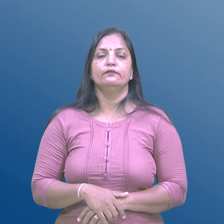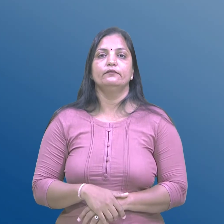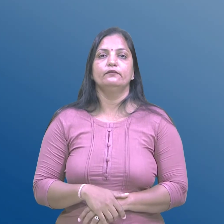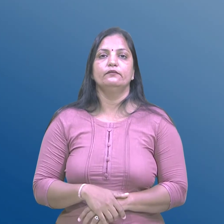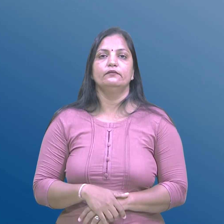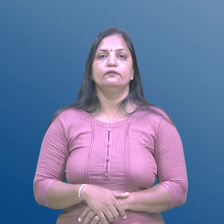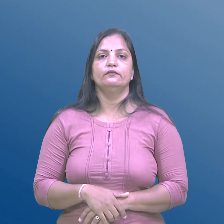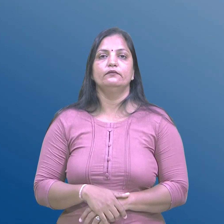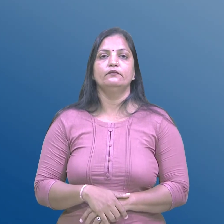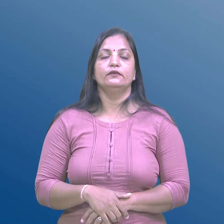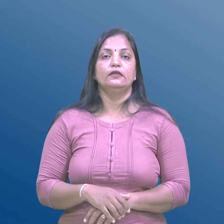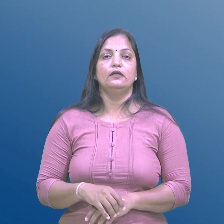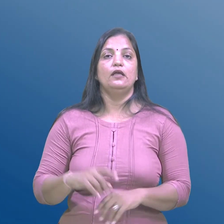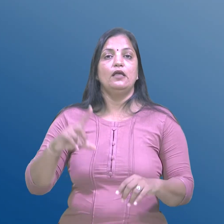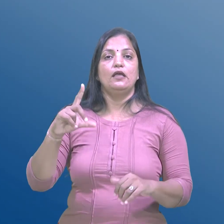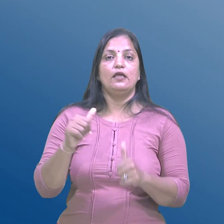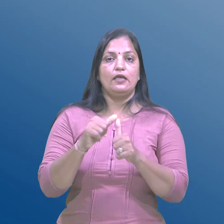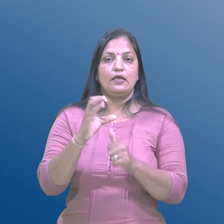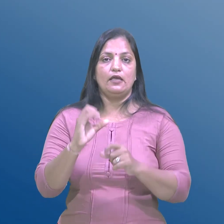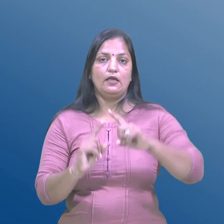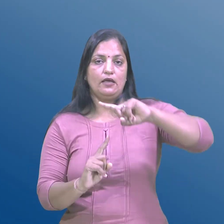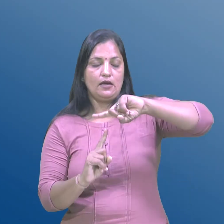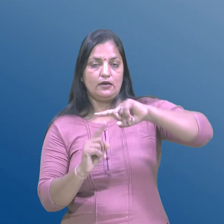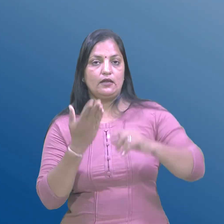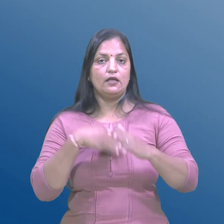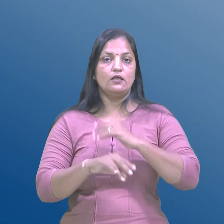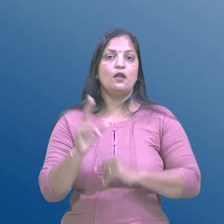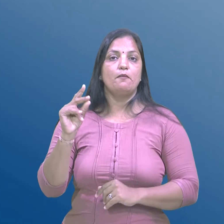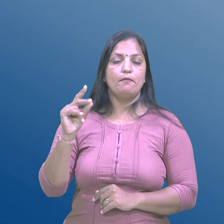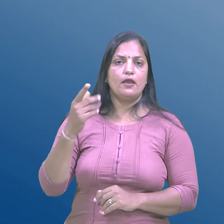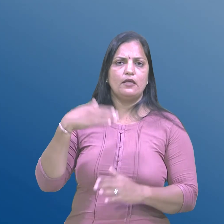ની કલમ 2 ના અનુચ્છેદ ઈ